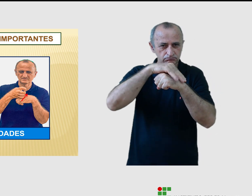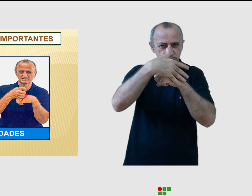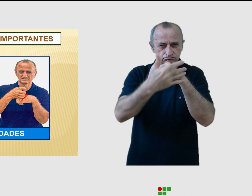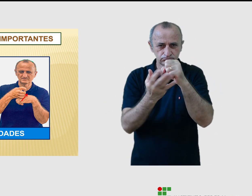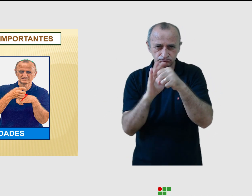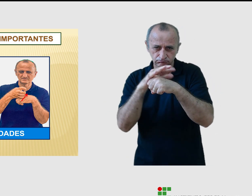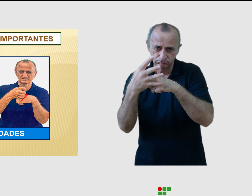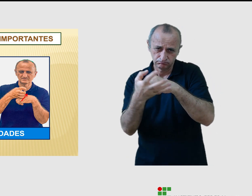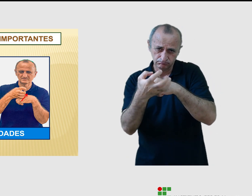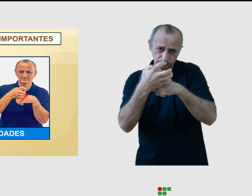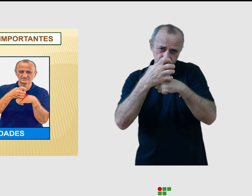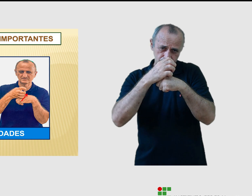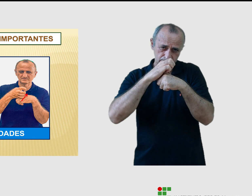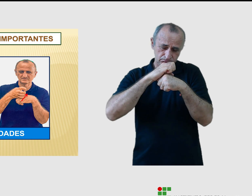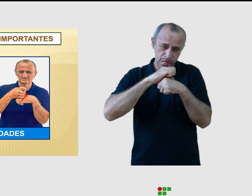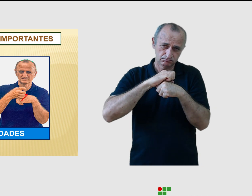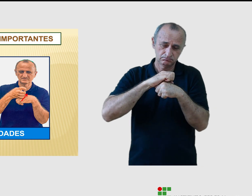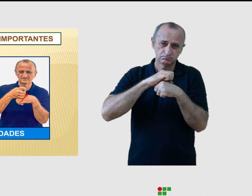microvelocidades.